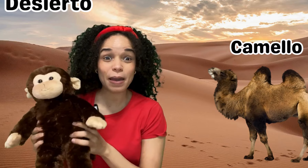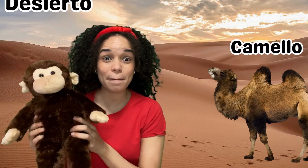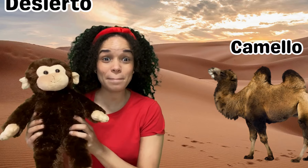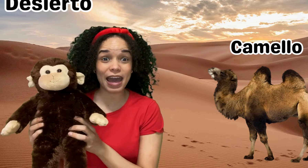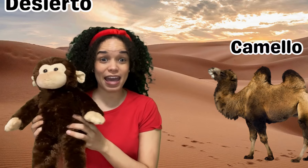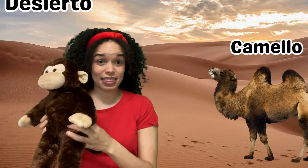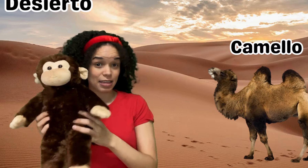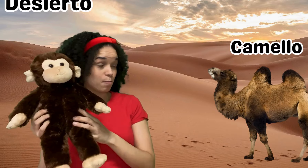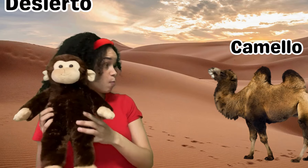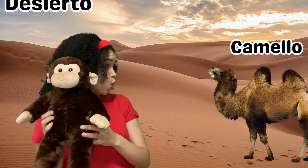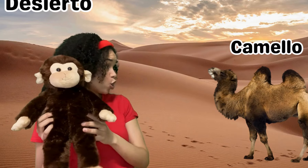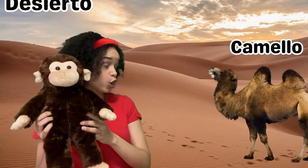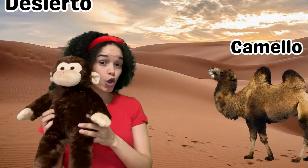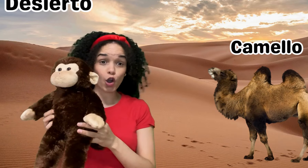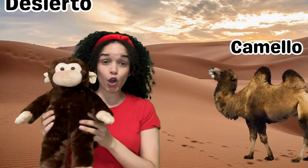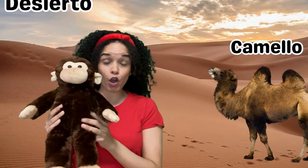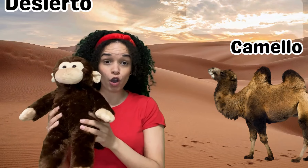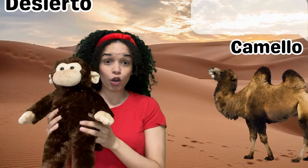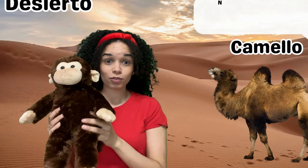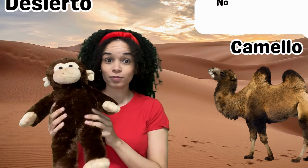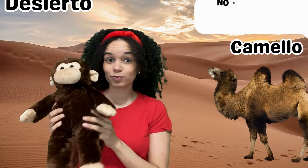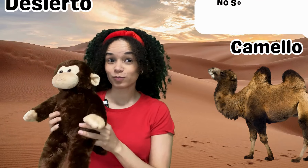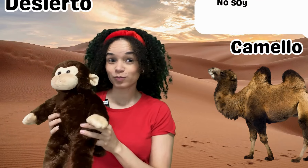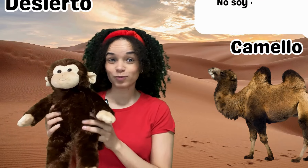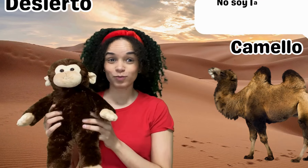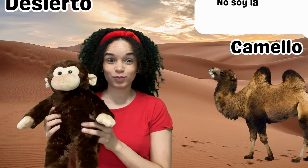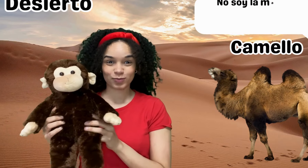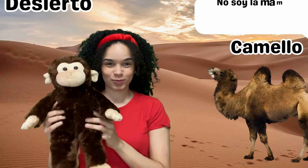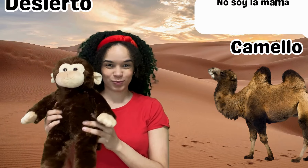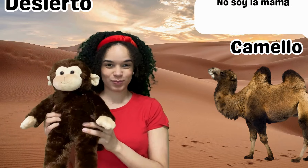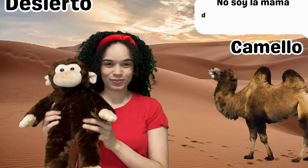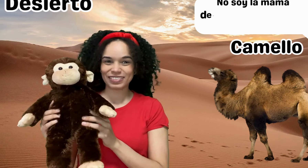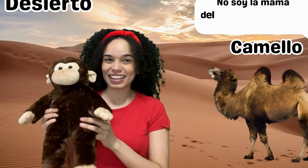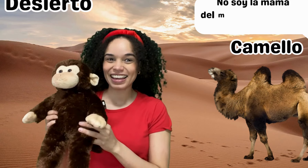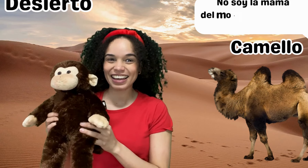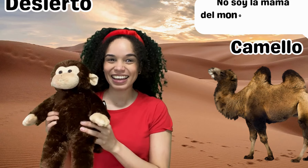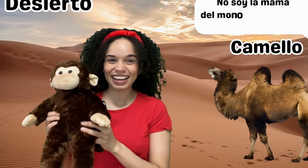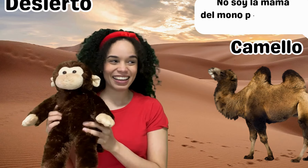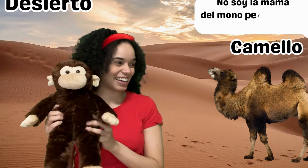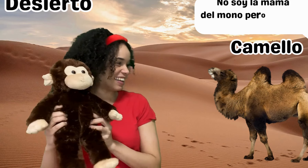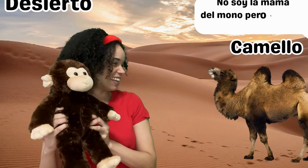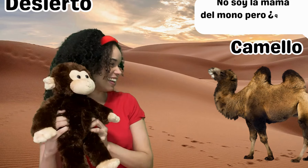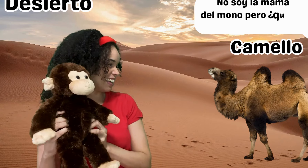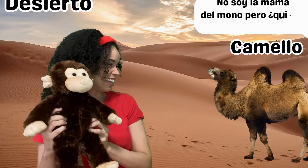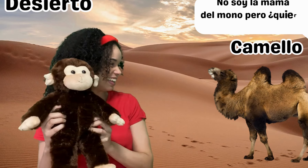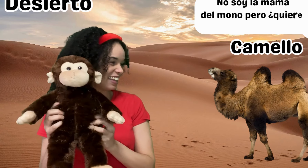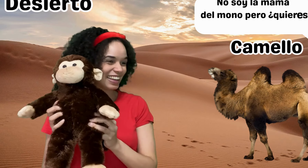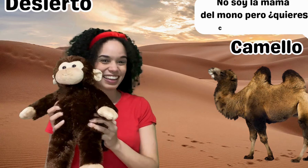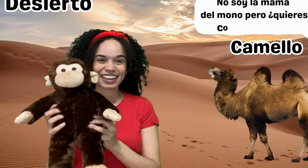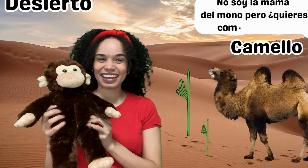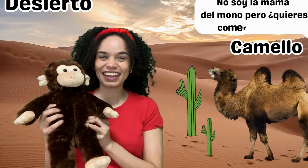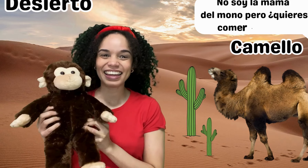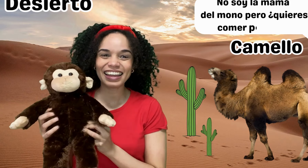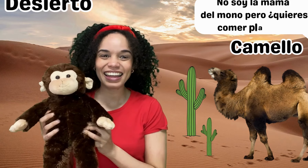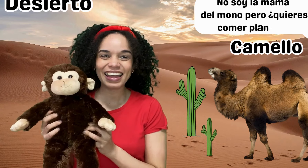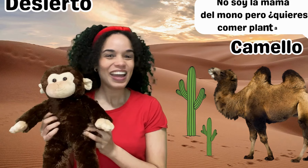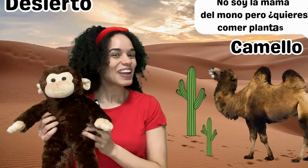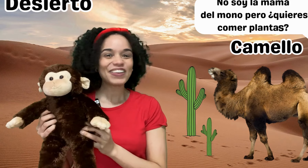mamá de mono no soy la mamá de mono Pero quieres comer plantas